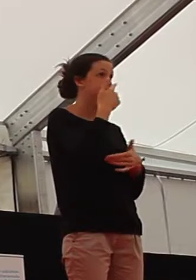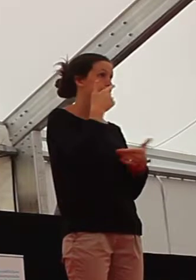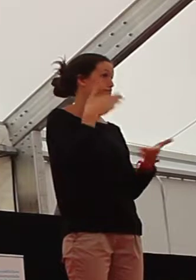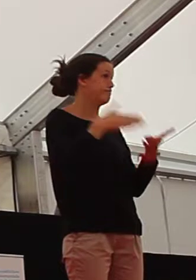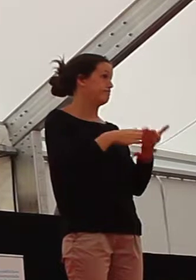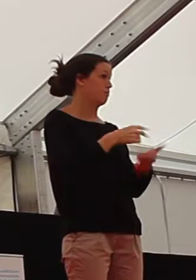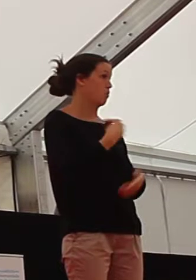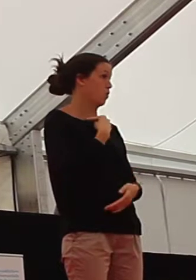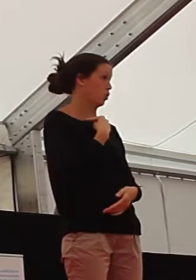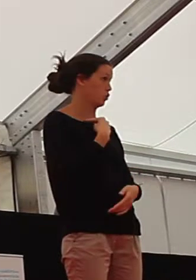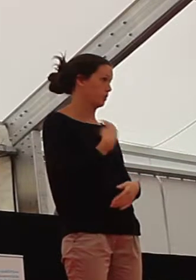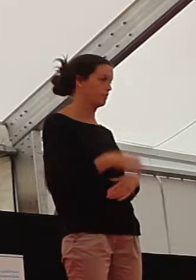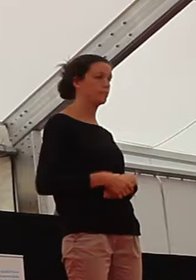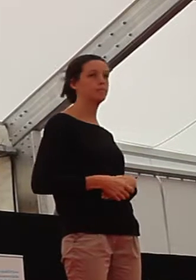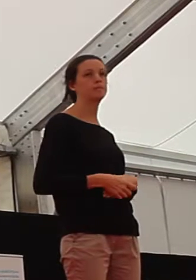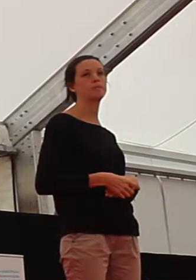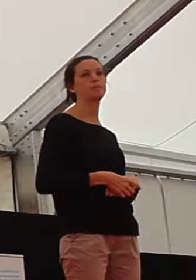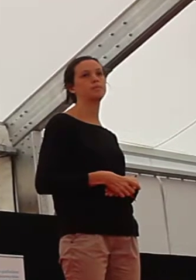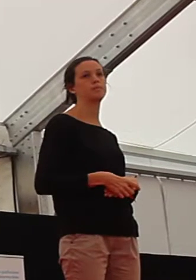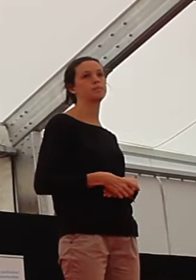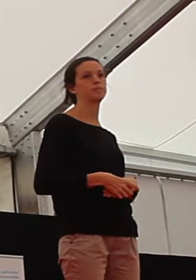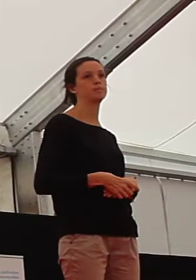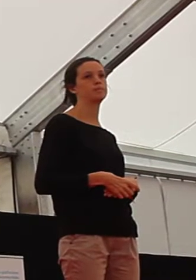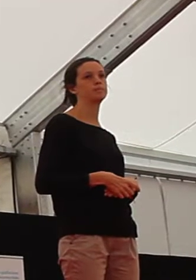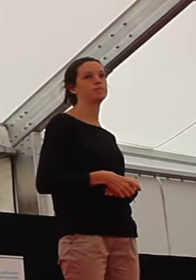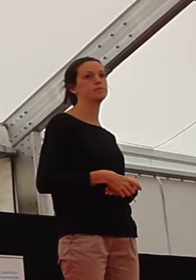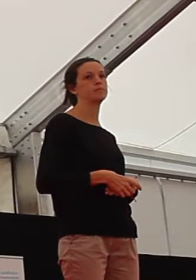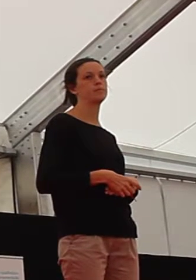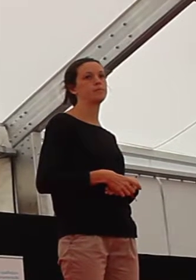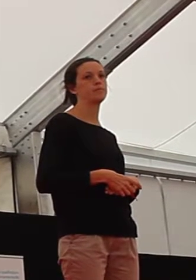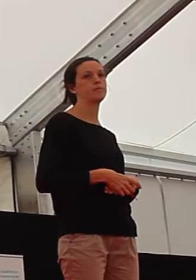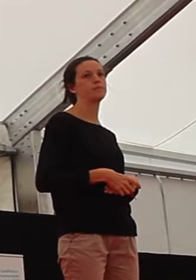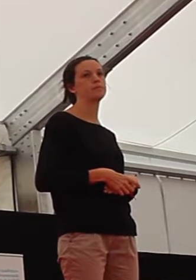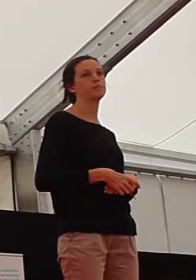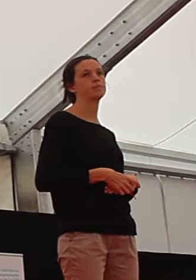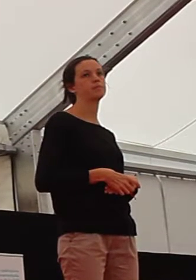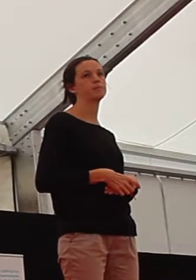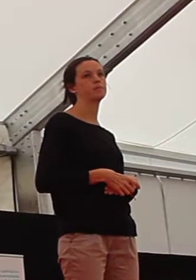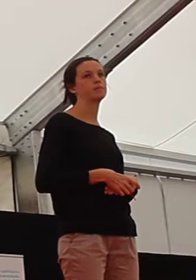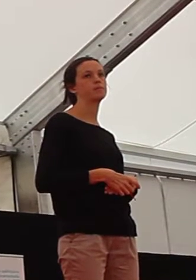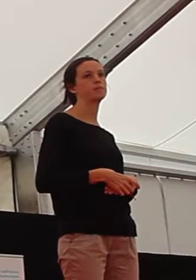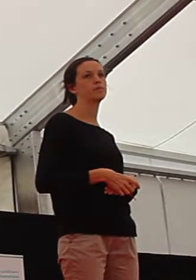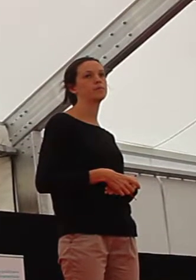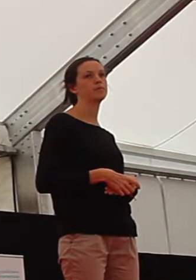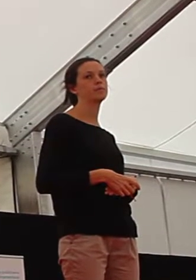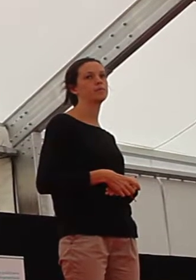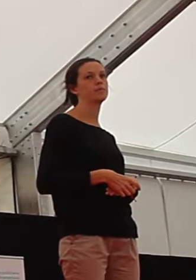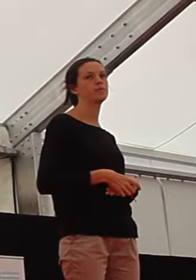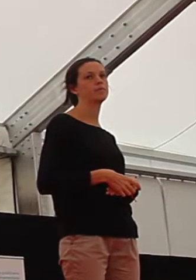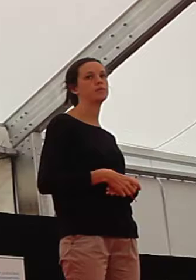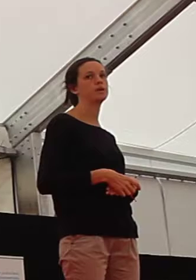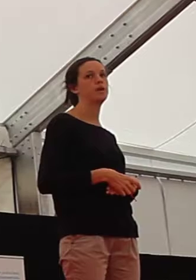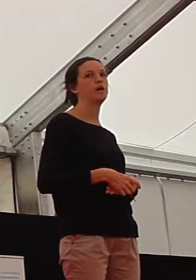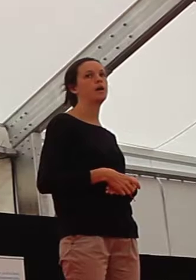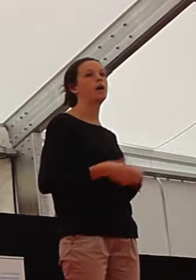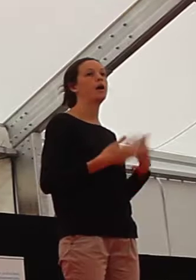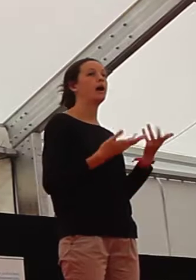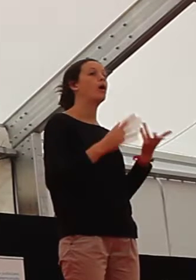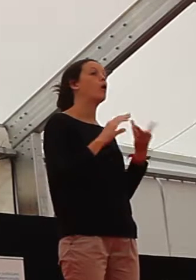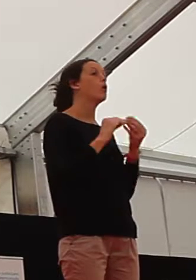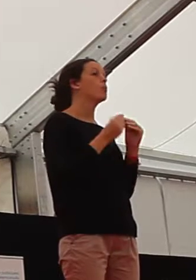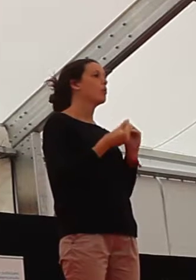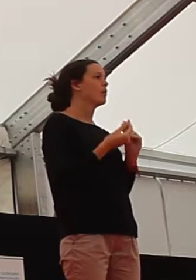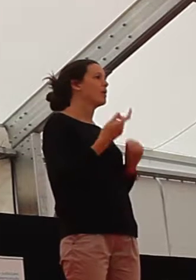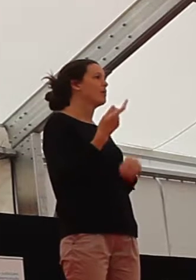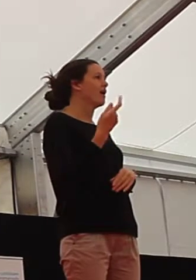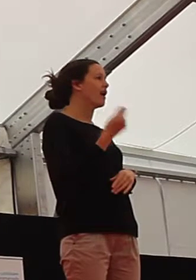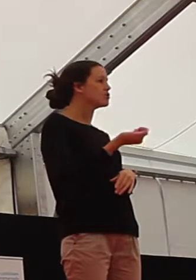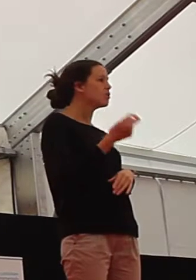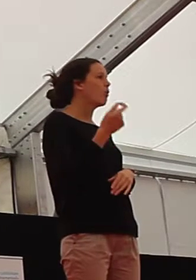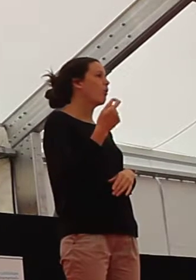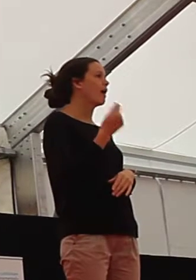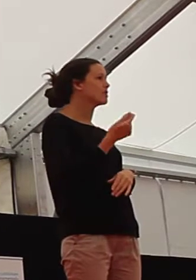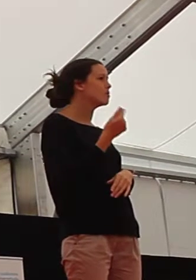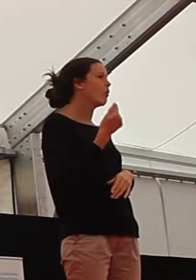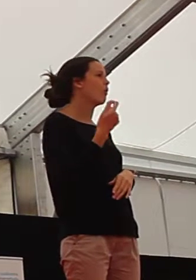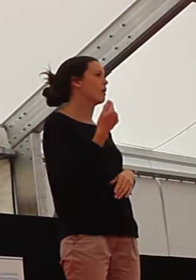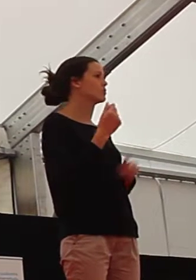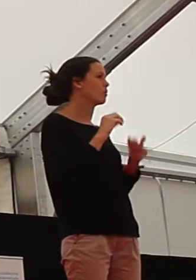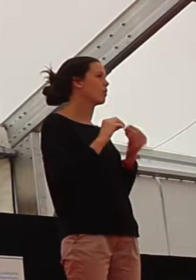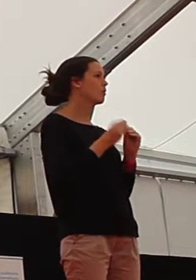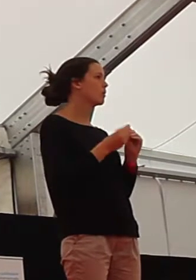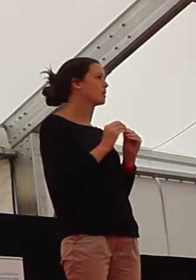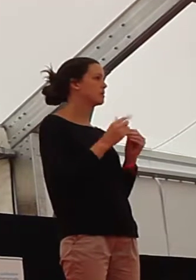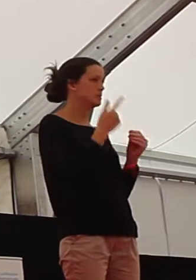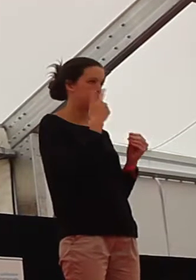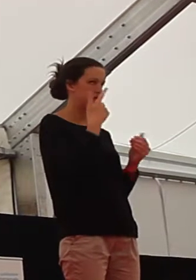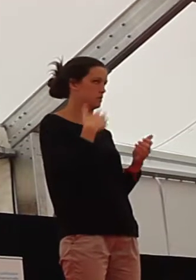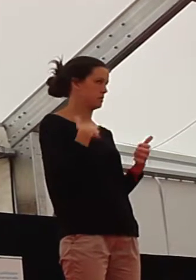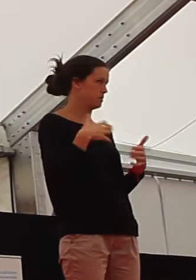voilà moi ce set problème d'un gens là c'est cette réponse m'agace moi je pense vraiment que c'est un